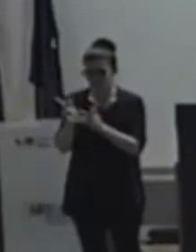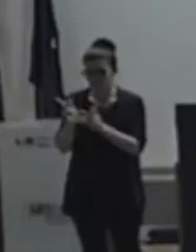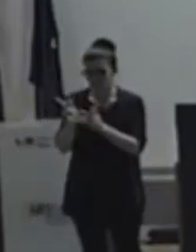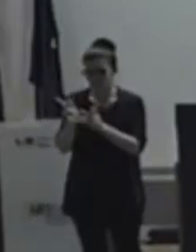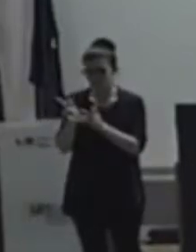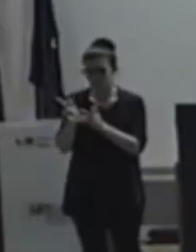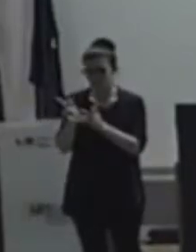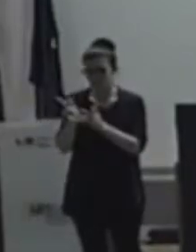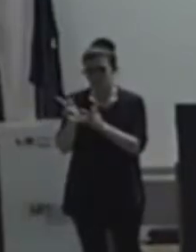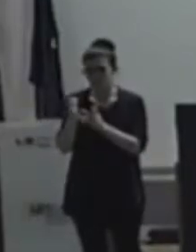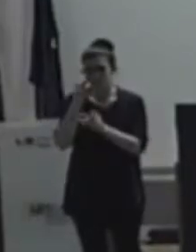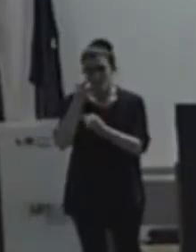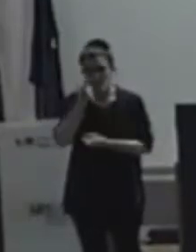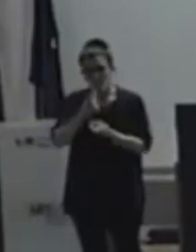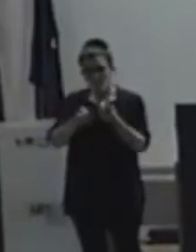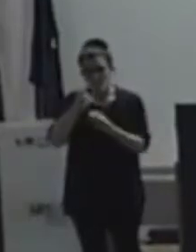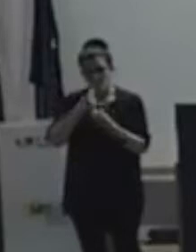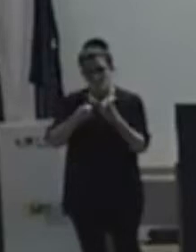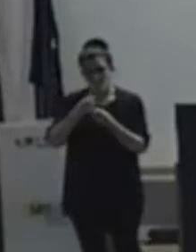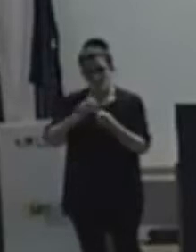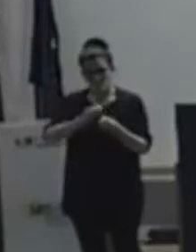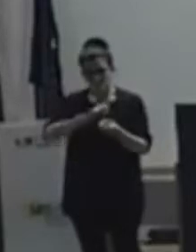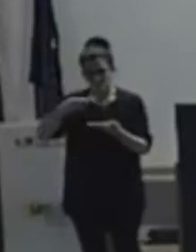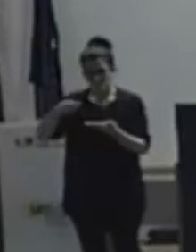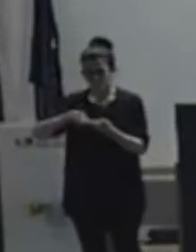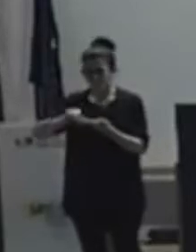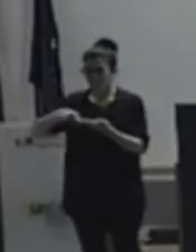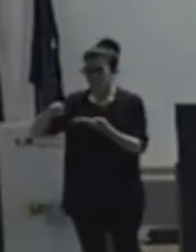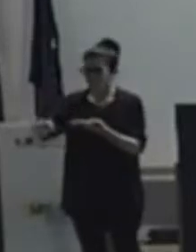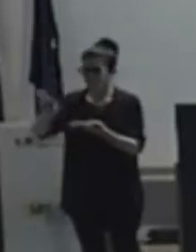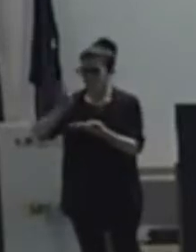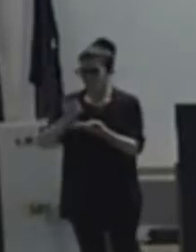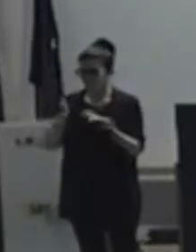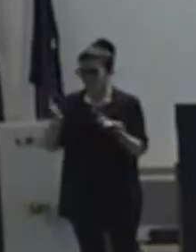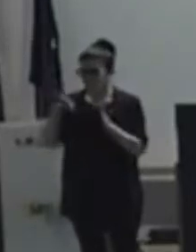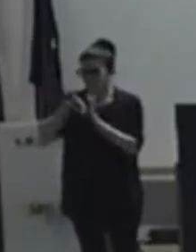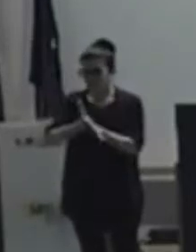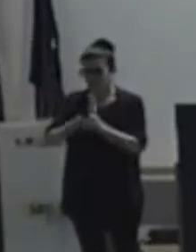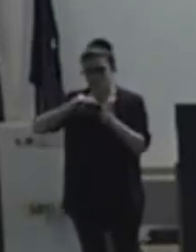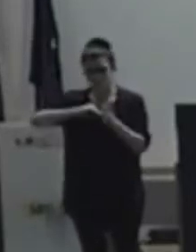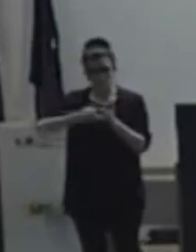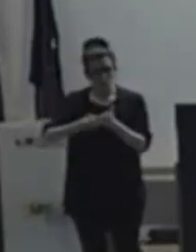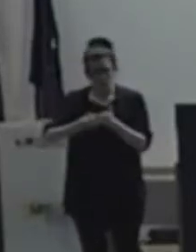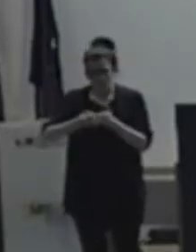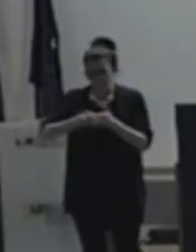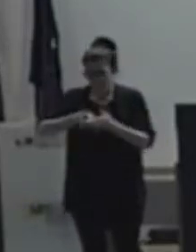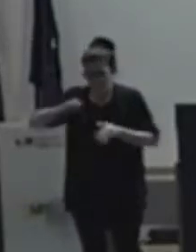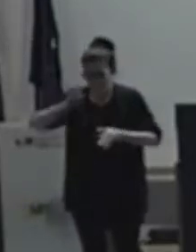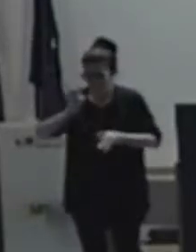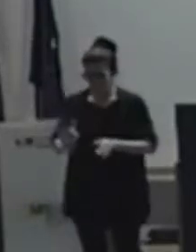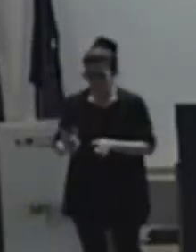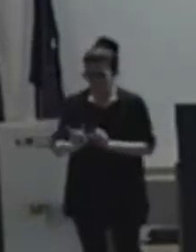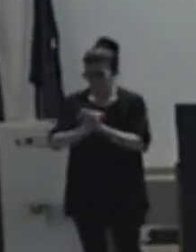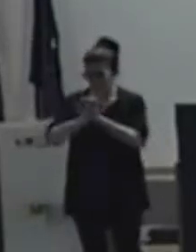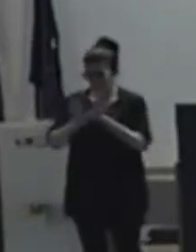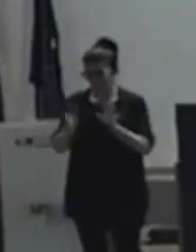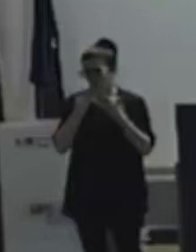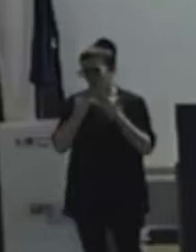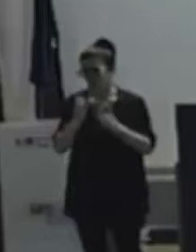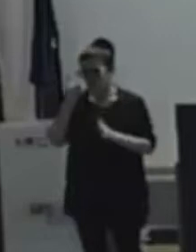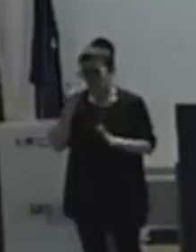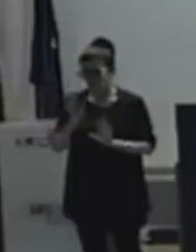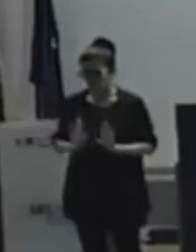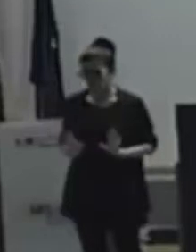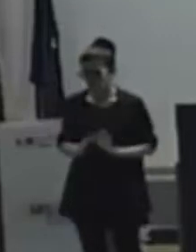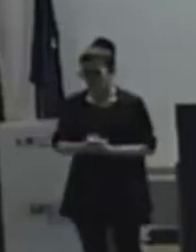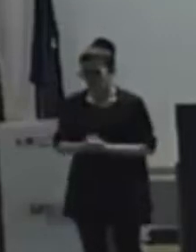para recoger la información y la toma de decisiones. Con lo cual, en principio, tecnología, sí, por supuestísimo, y gracias a Dios, ¿no? Otra cosa